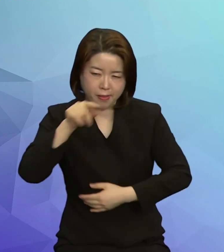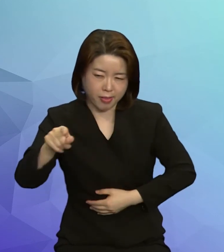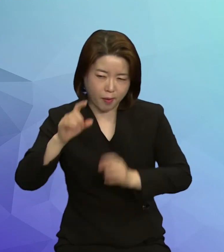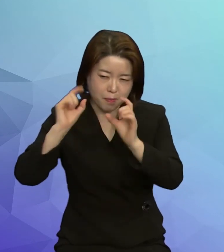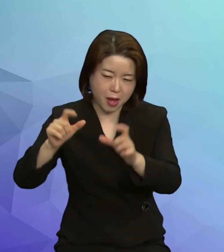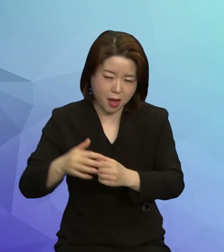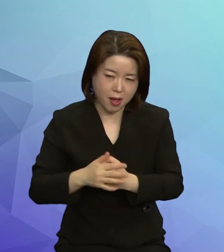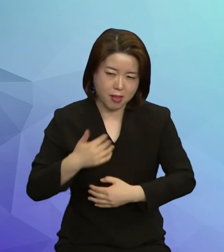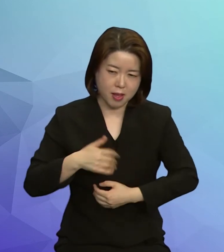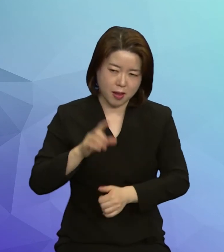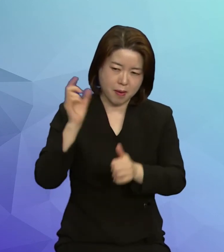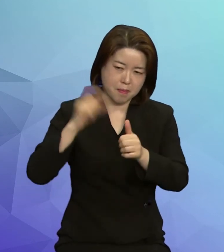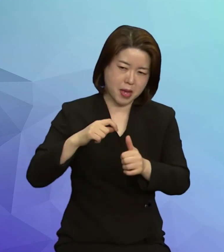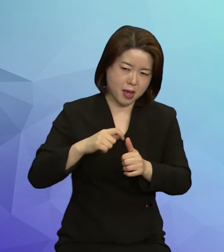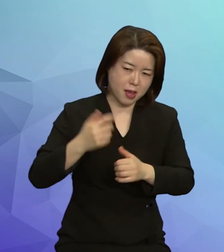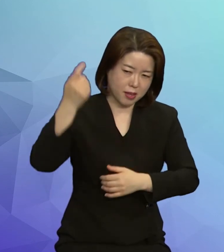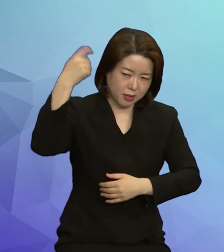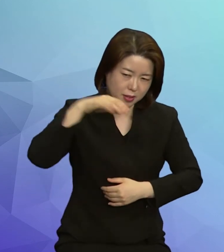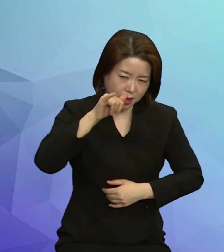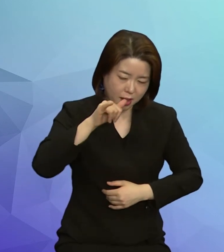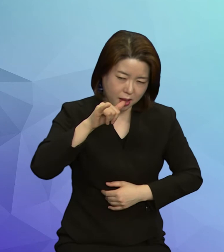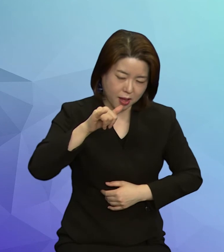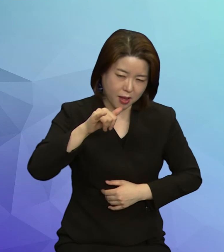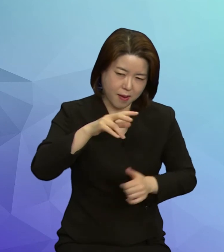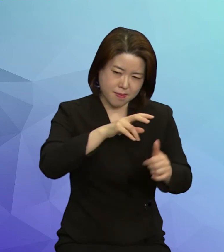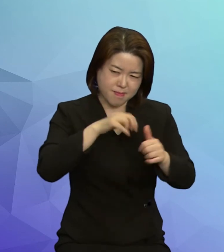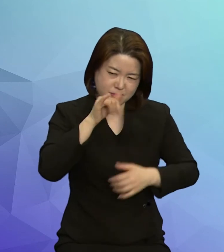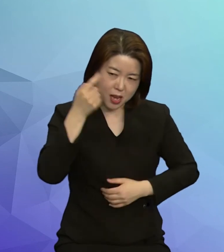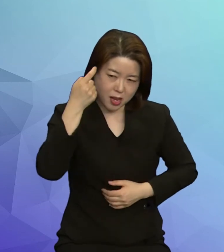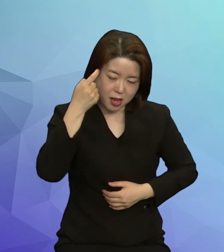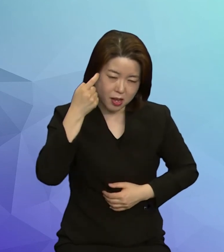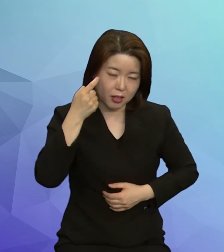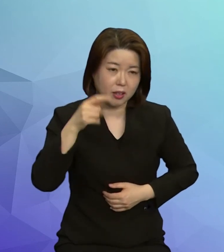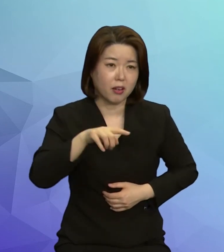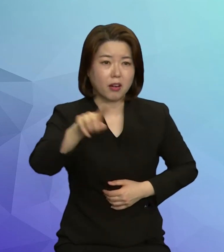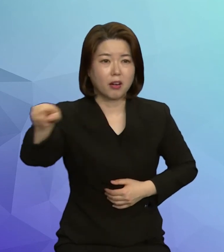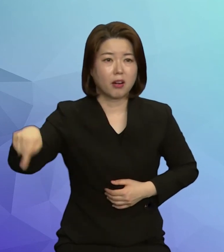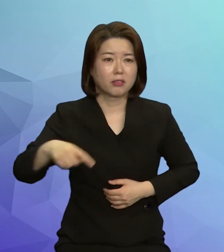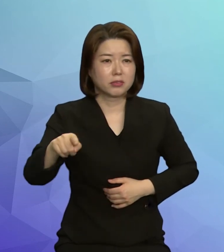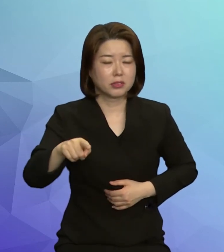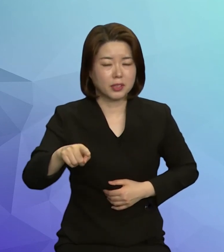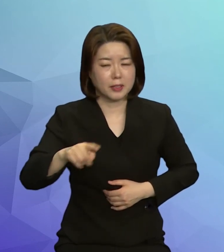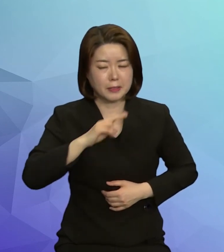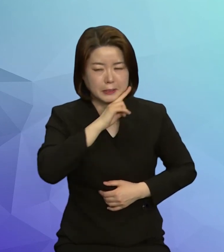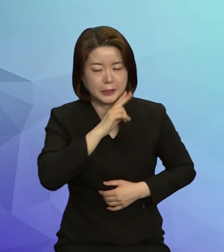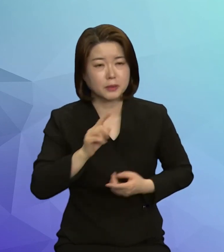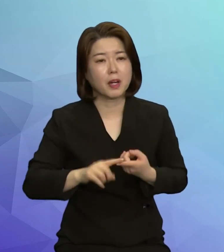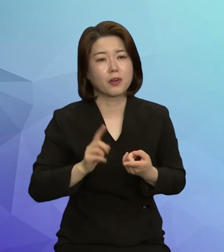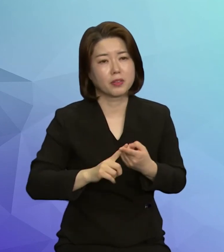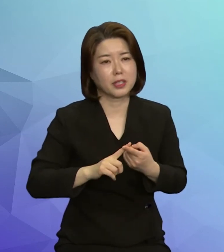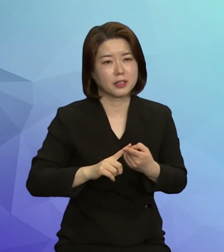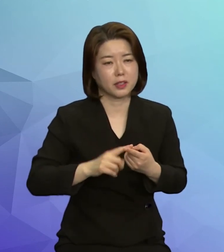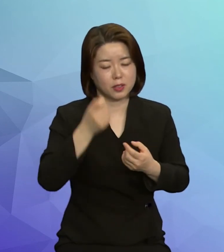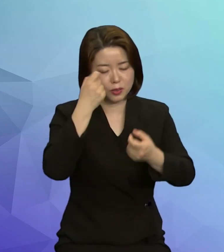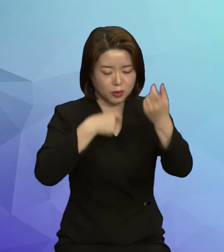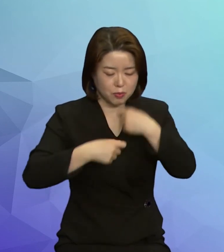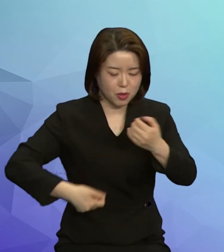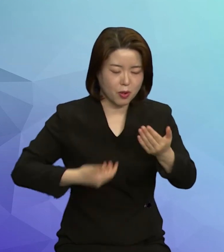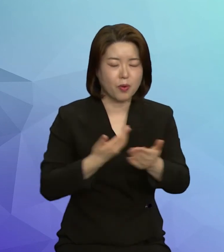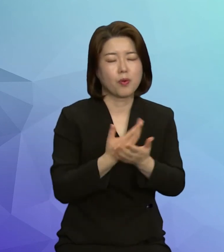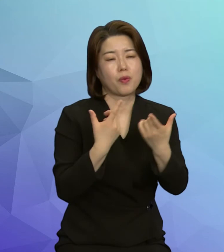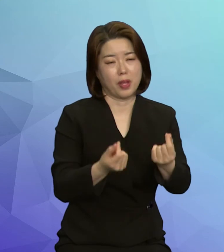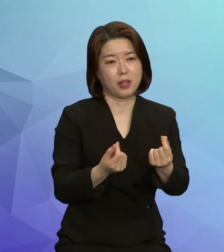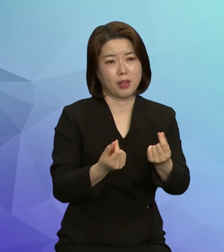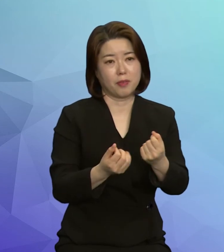혐의를 씌우고 배신을 당했다고까지 생각했나. 그리고 정말 눈물로 회개하고,